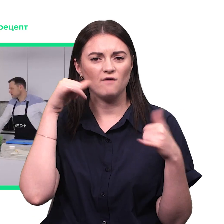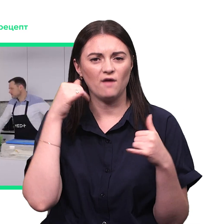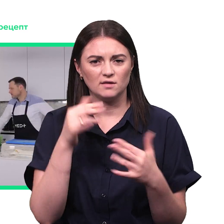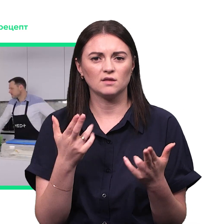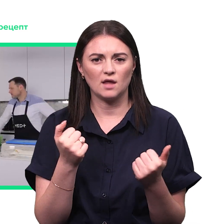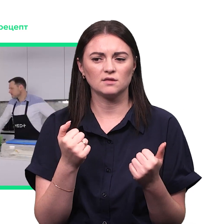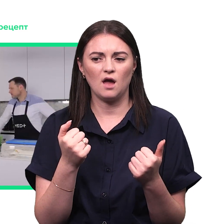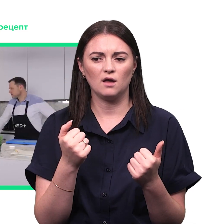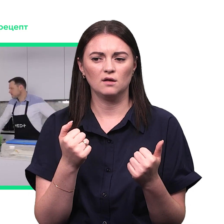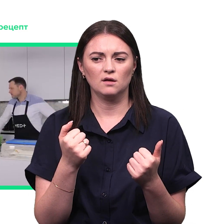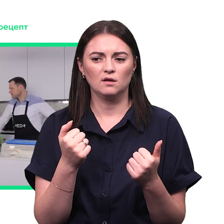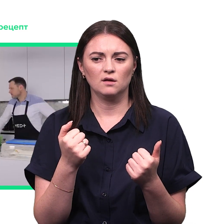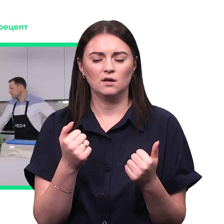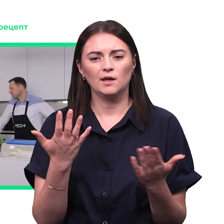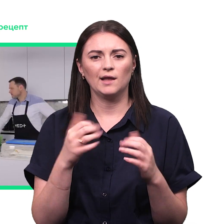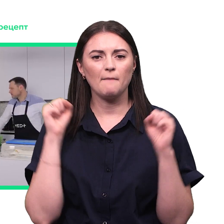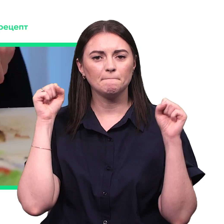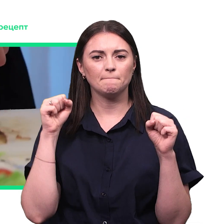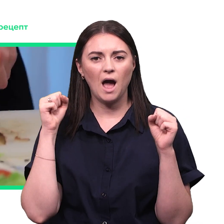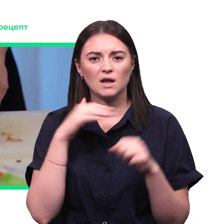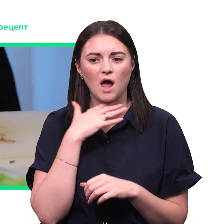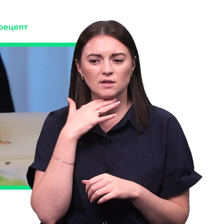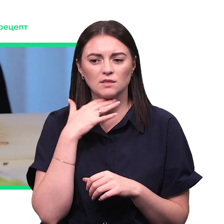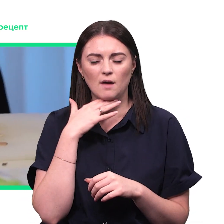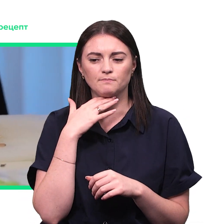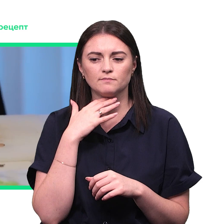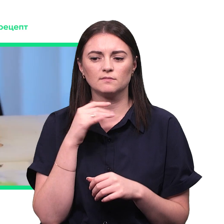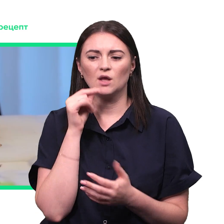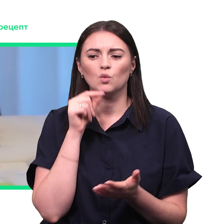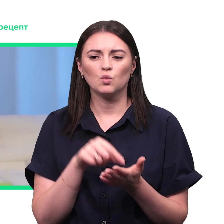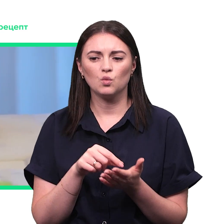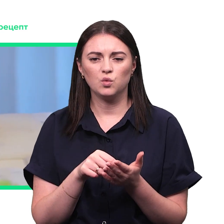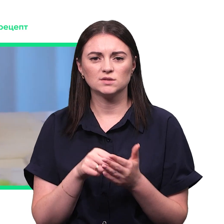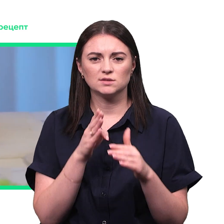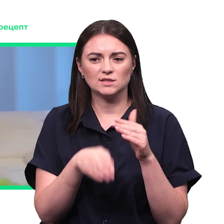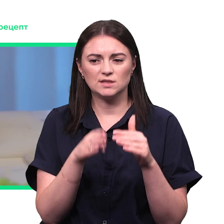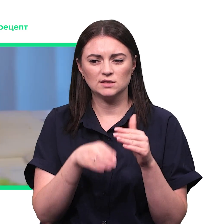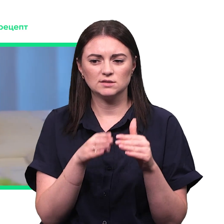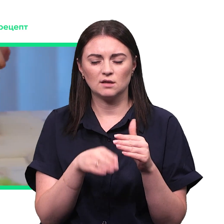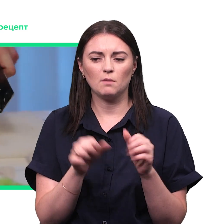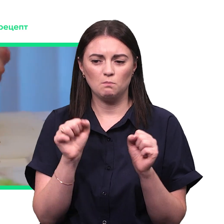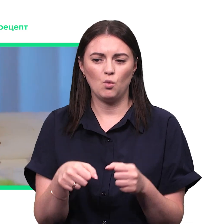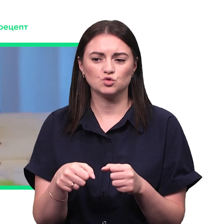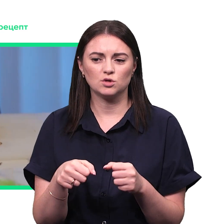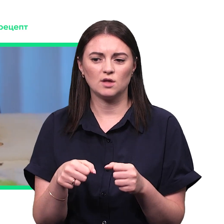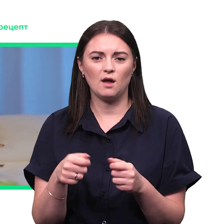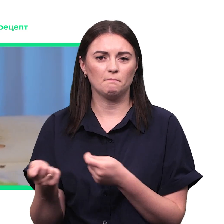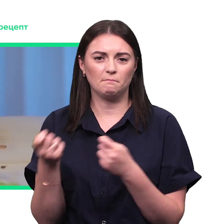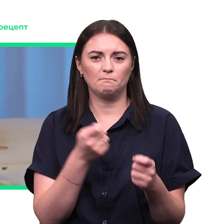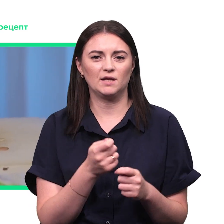Она на вертле или баранина. И там срезают. Ты курица и все. Не, ну могли бы притарабанить сюда